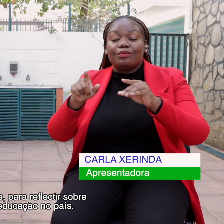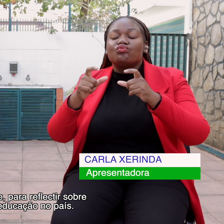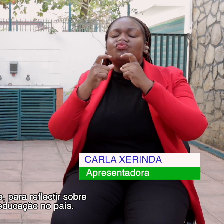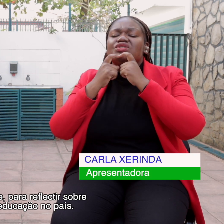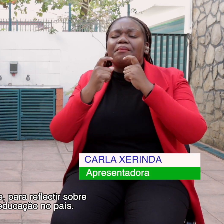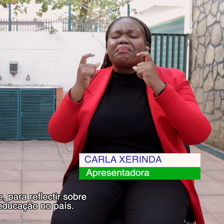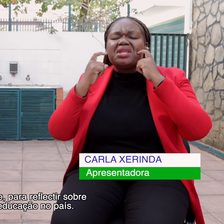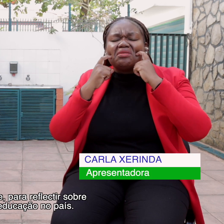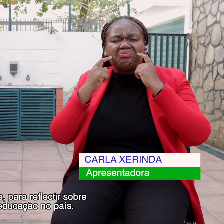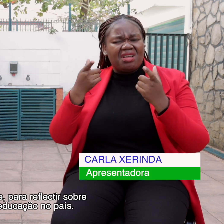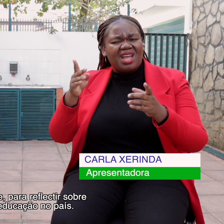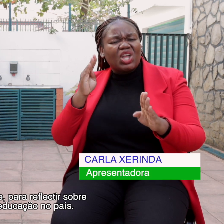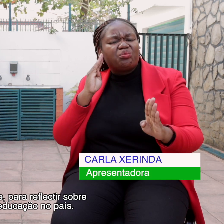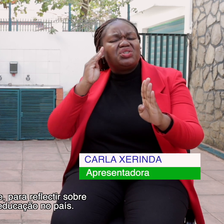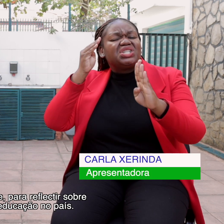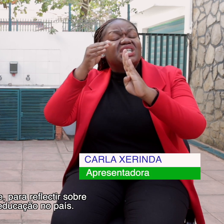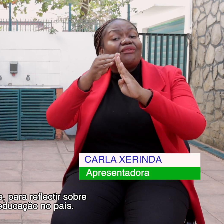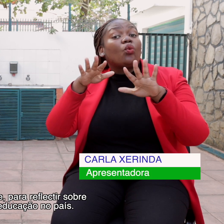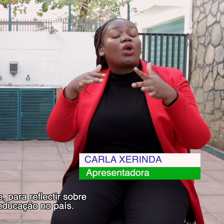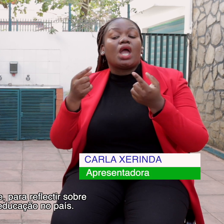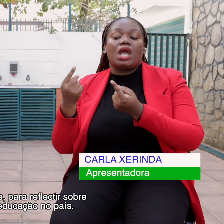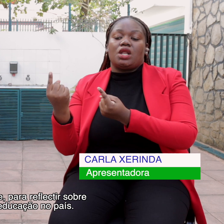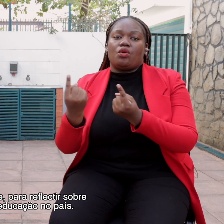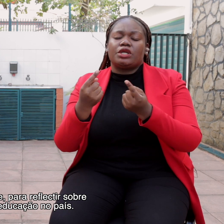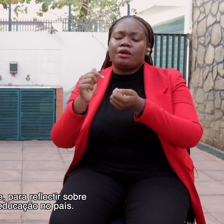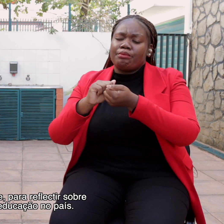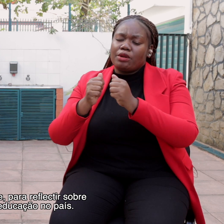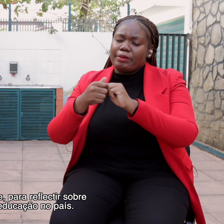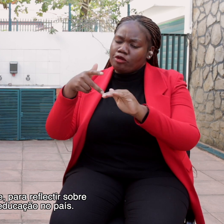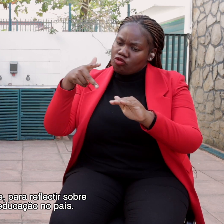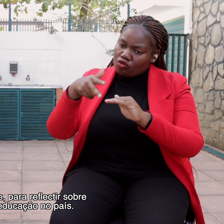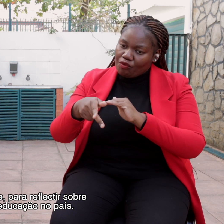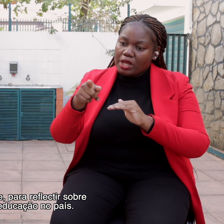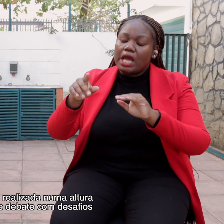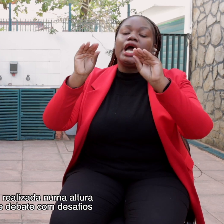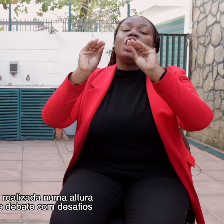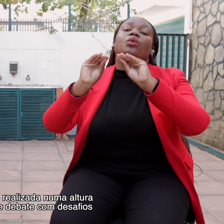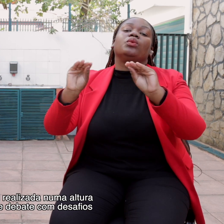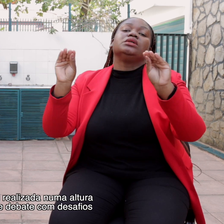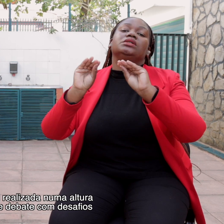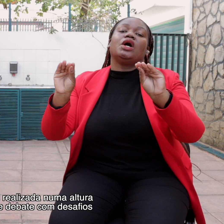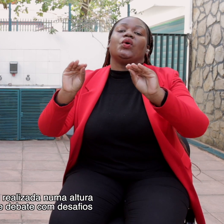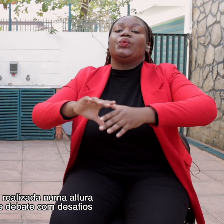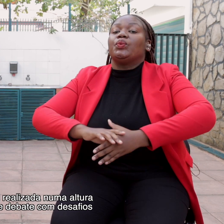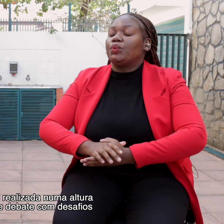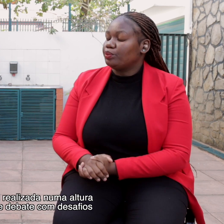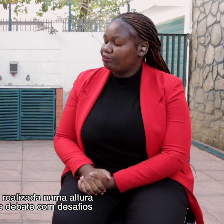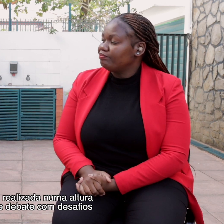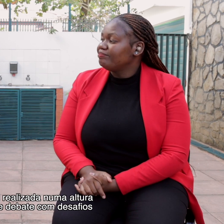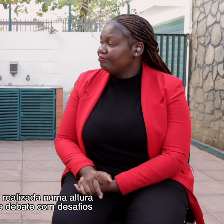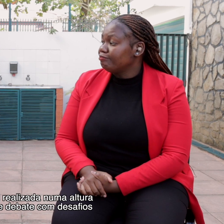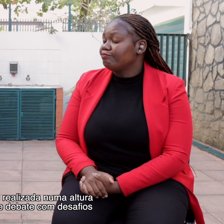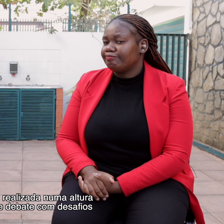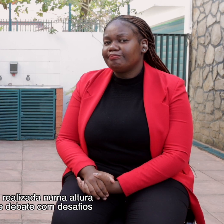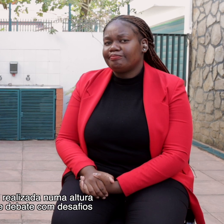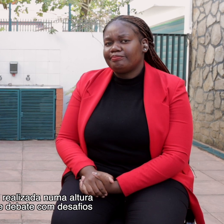em Moçambique, para refletir sobre o estágio da educação no país. A conferência foi realizada numa altura em que